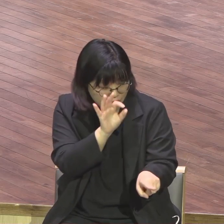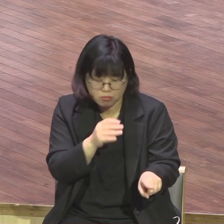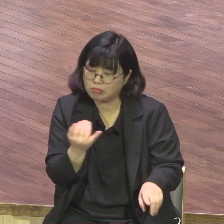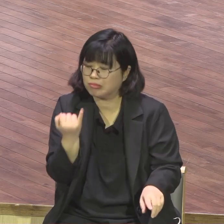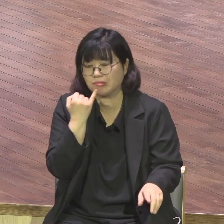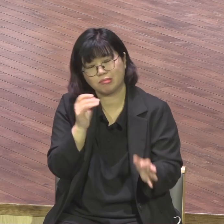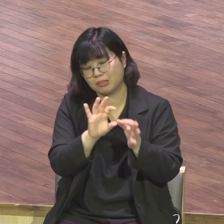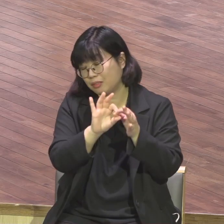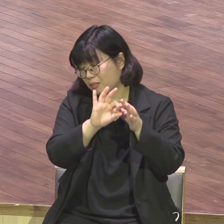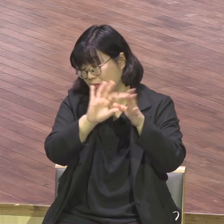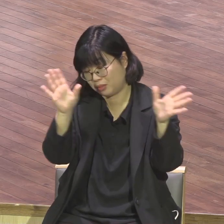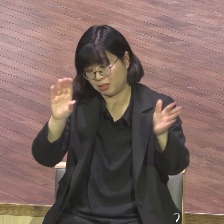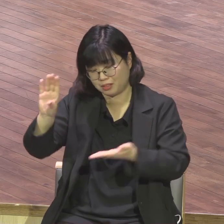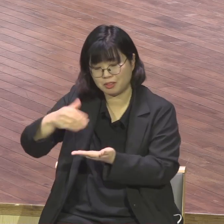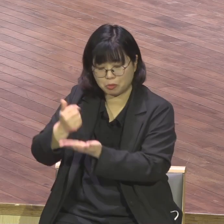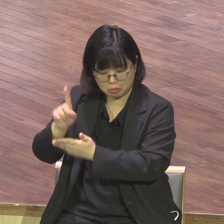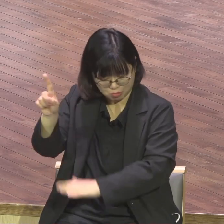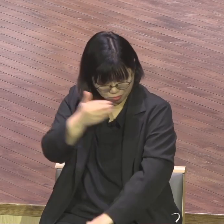속아요.